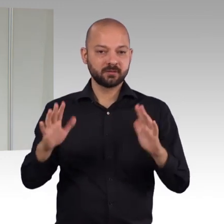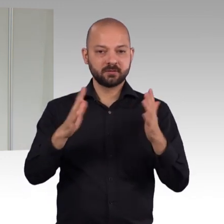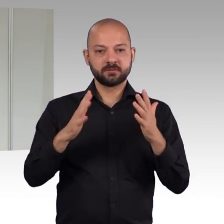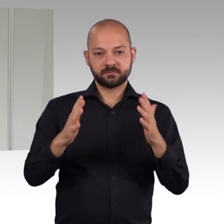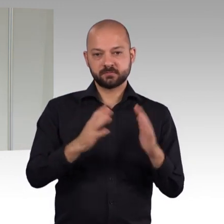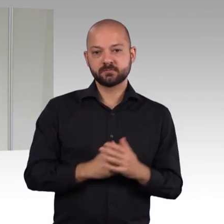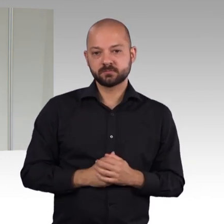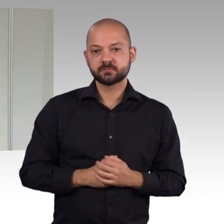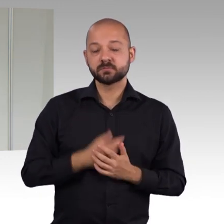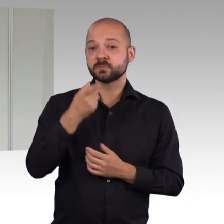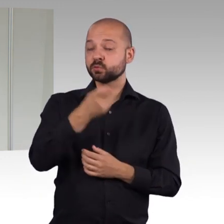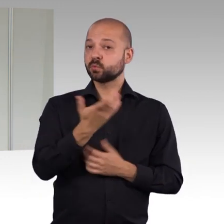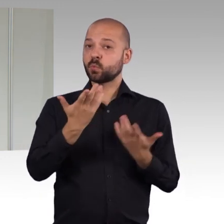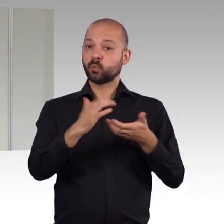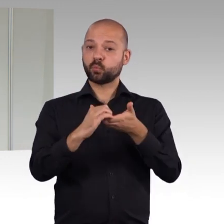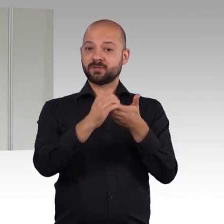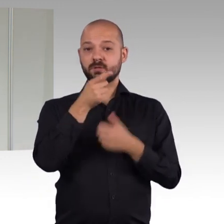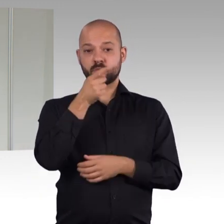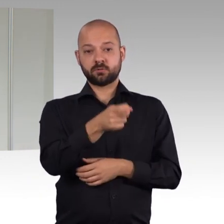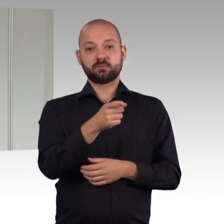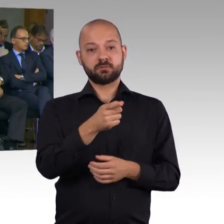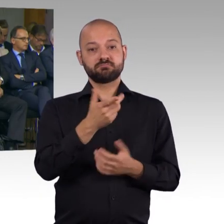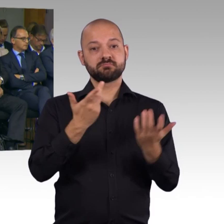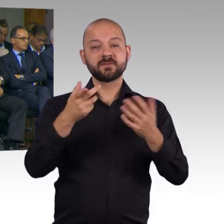Familienpolitikerin kanzlertauglich zu machen.